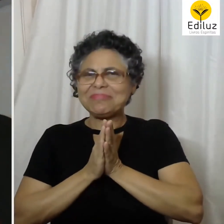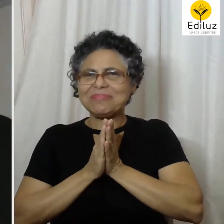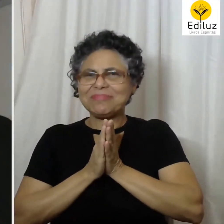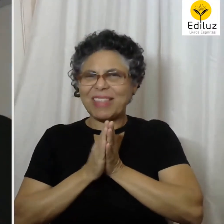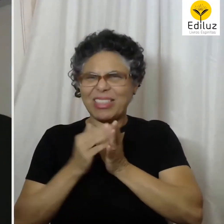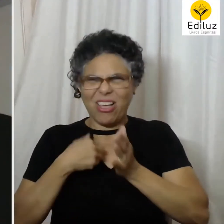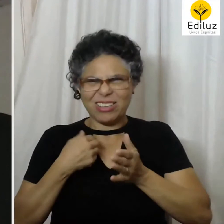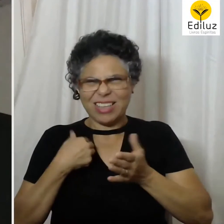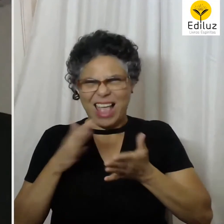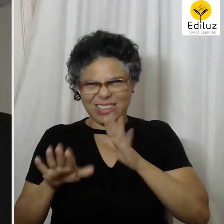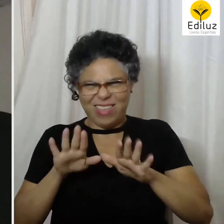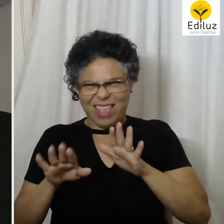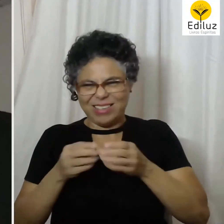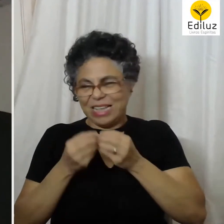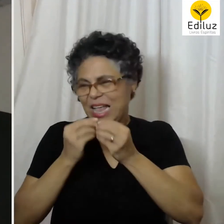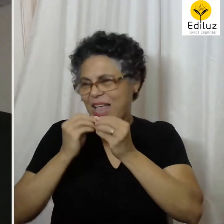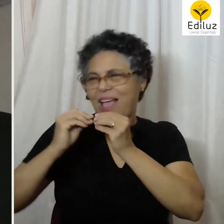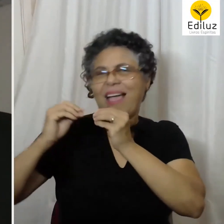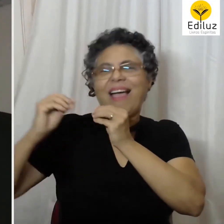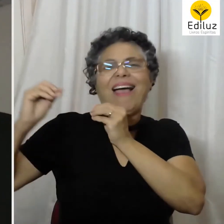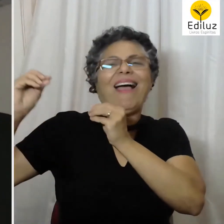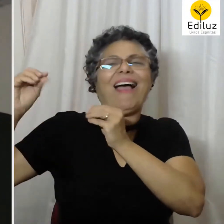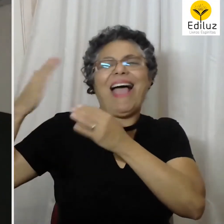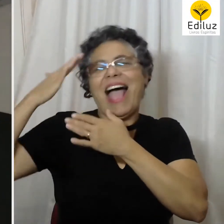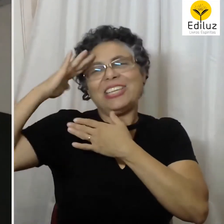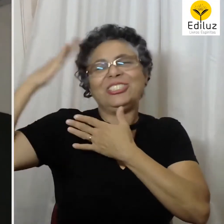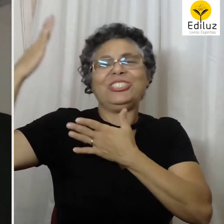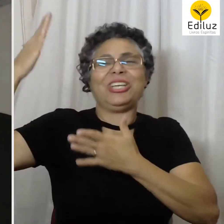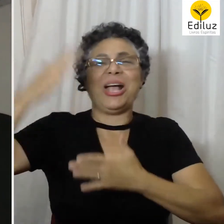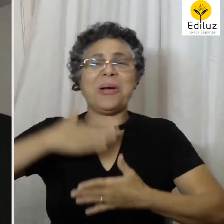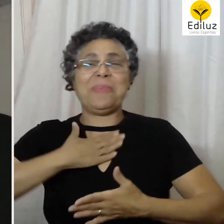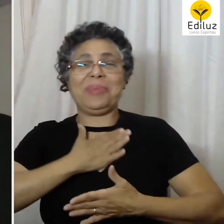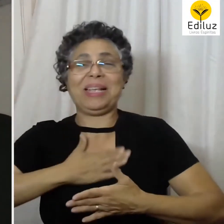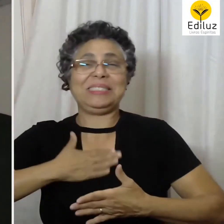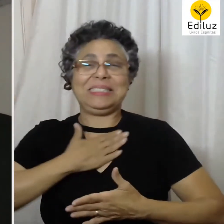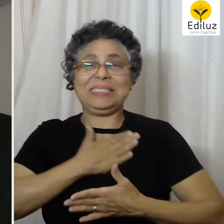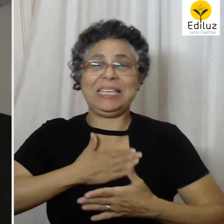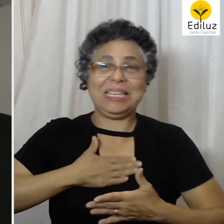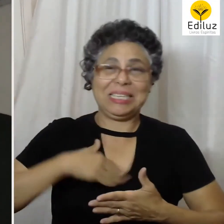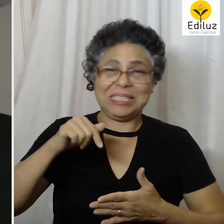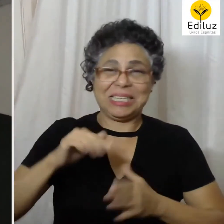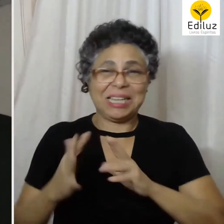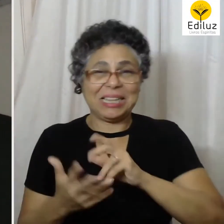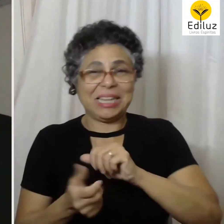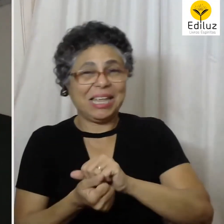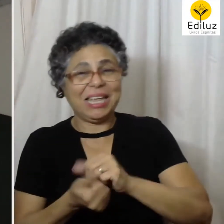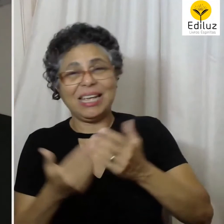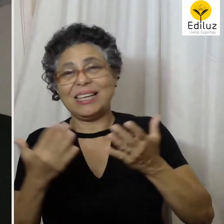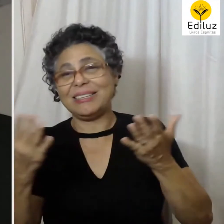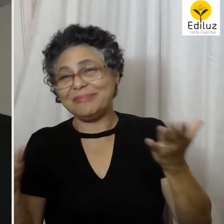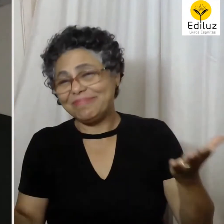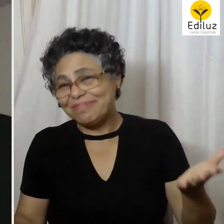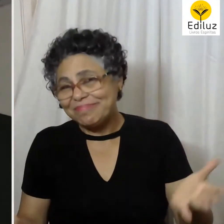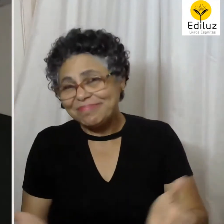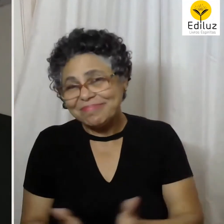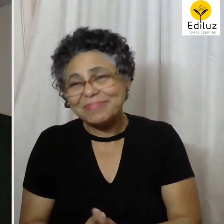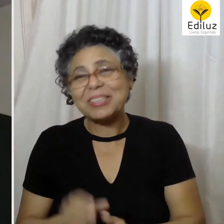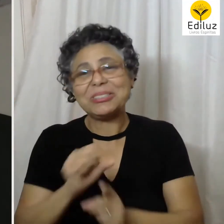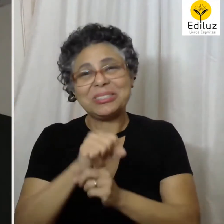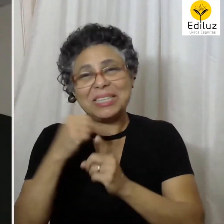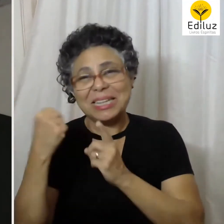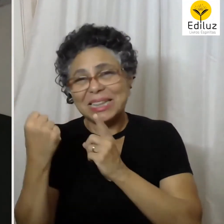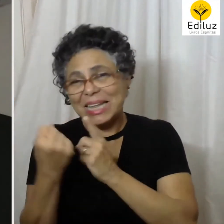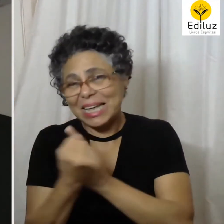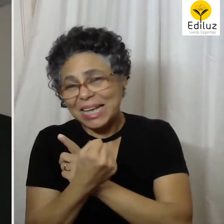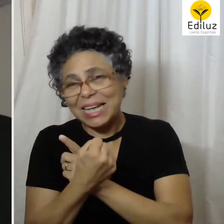deixamos levar pelos prazeres efêmeros e passageiros, né? Da sociedade,